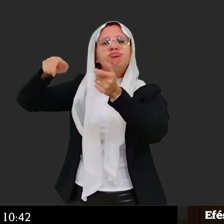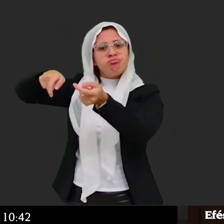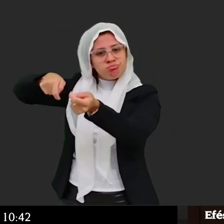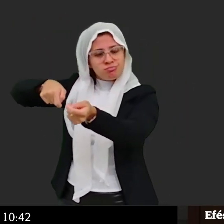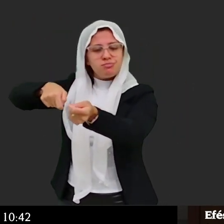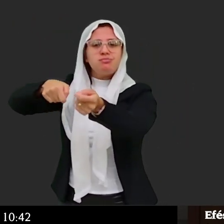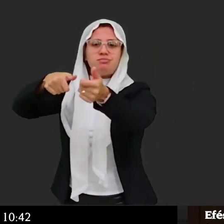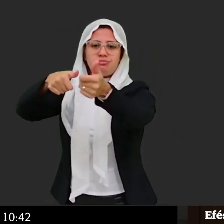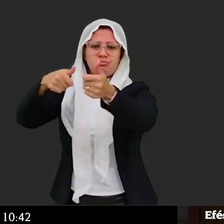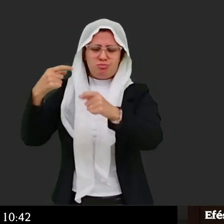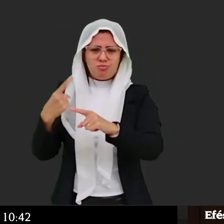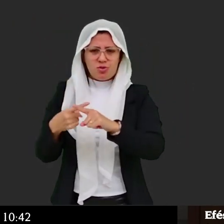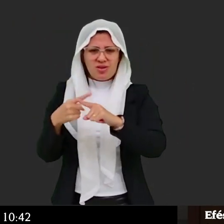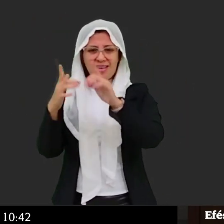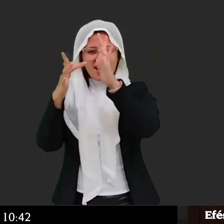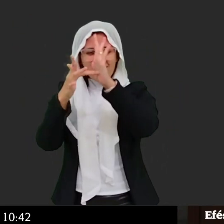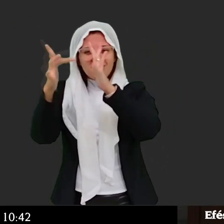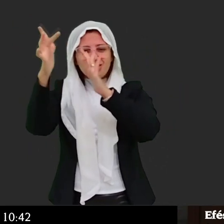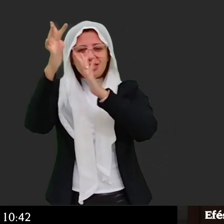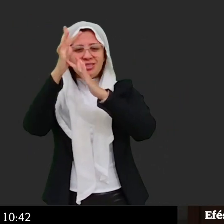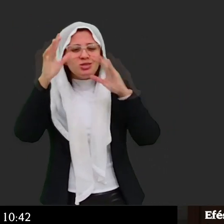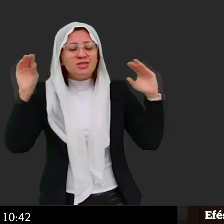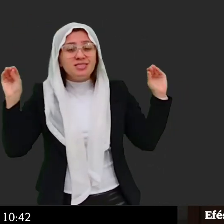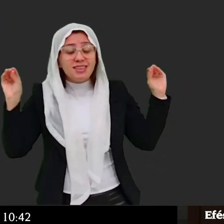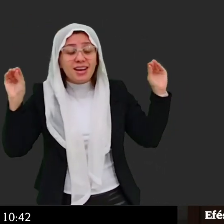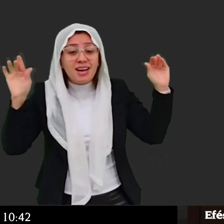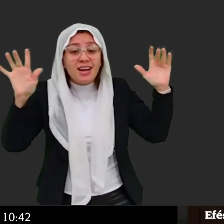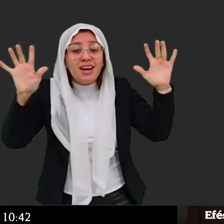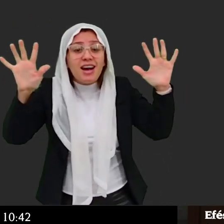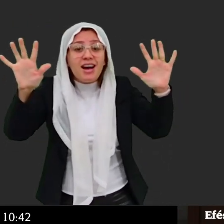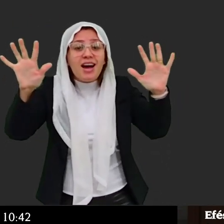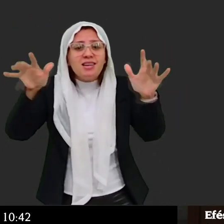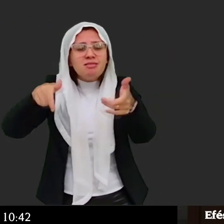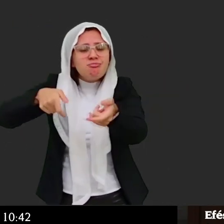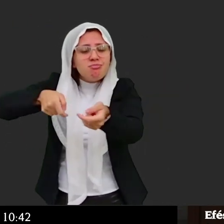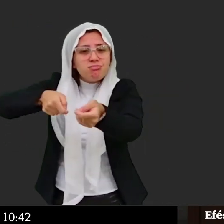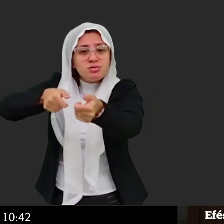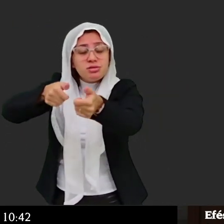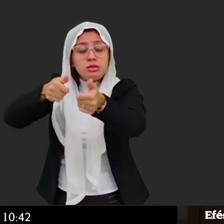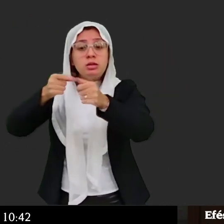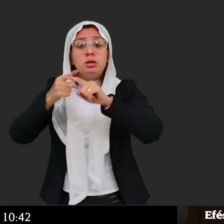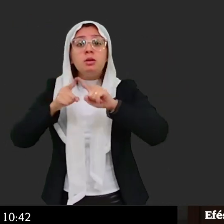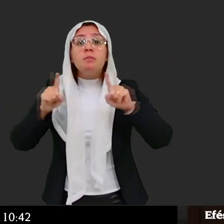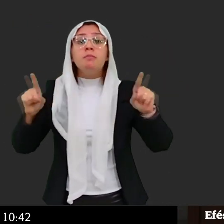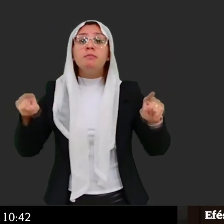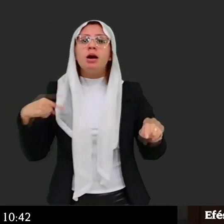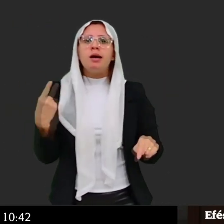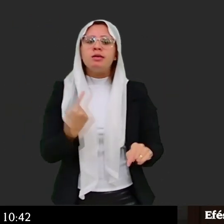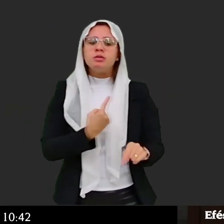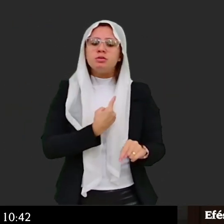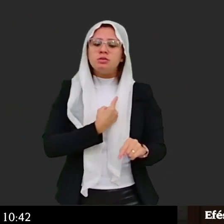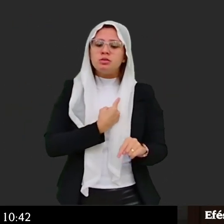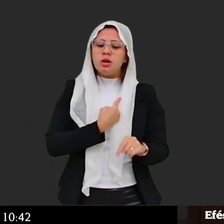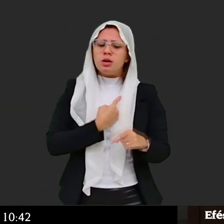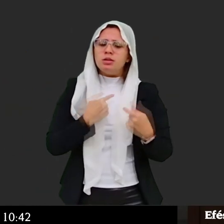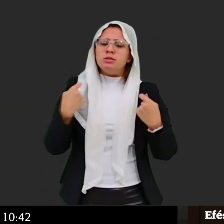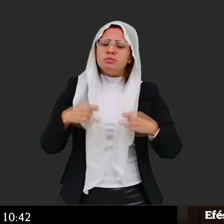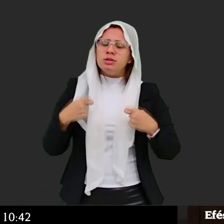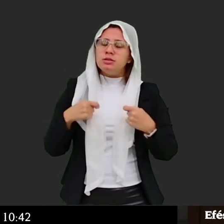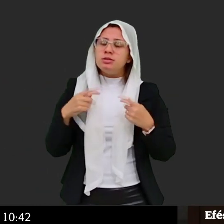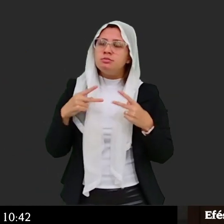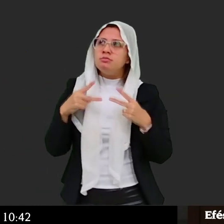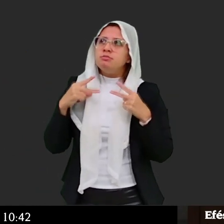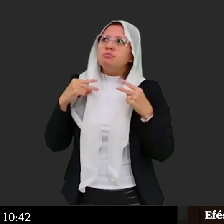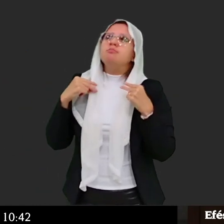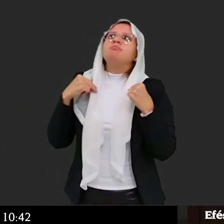Jesus nos alcançou, mas agora precisamos manter a dignidade para permanecermos